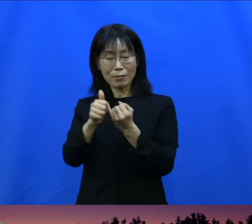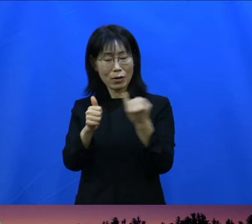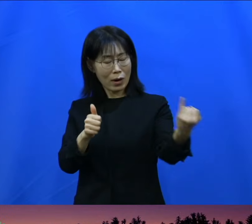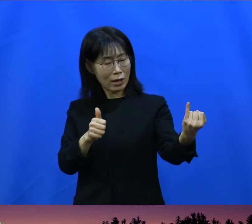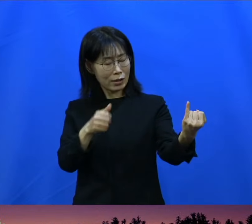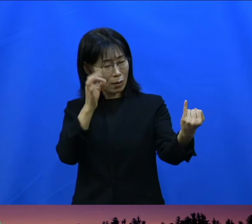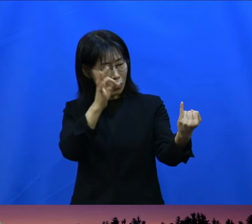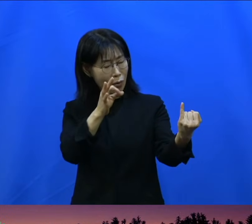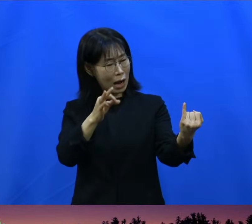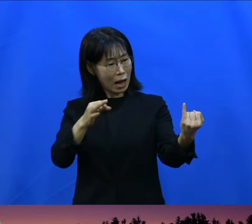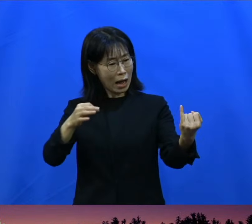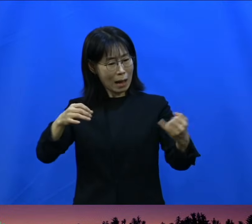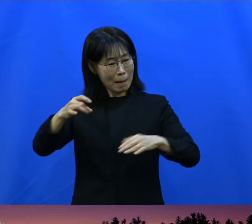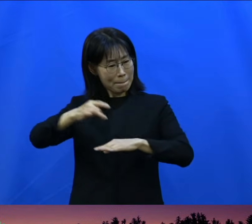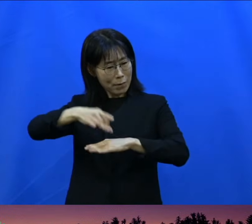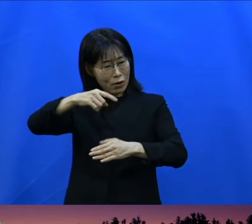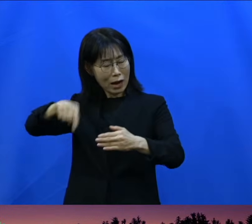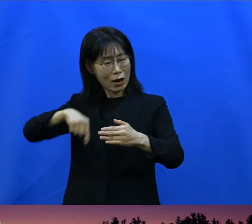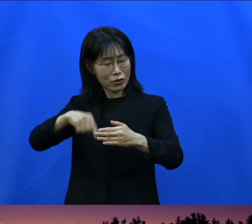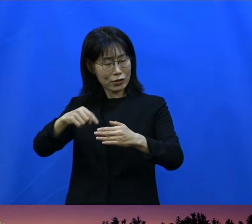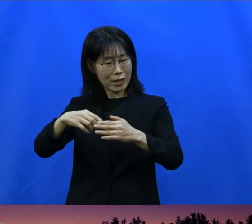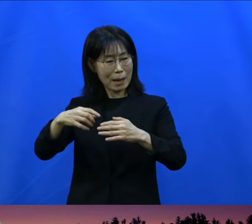뼈. 오늘 갈비 먹었는데